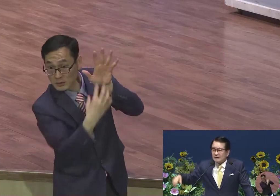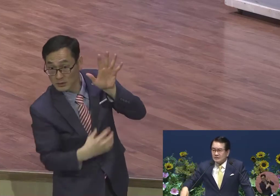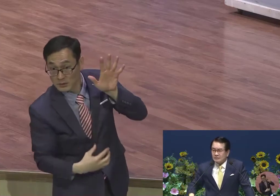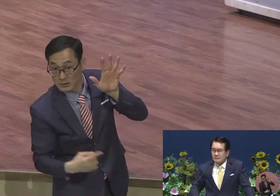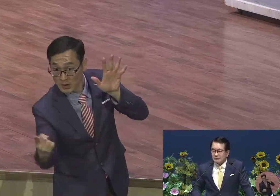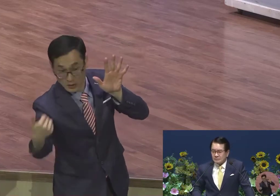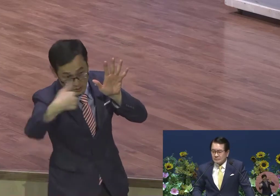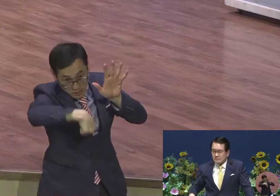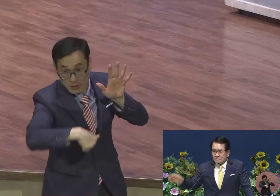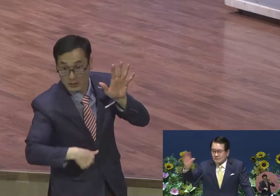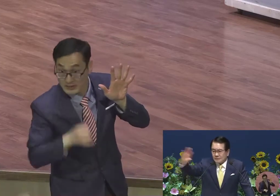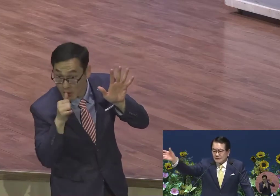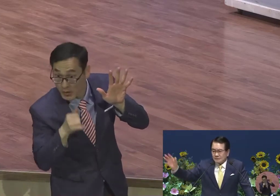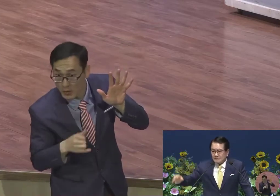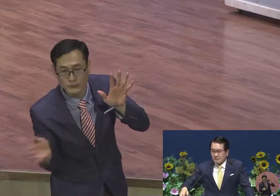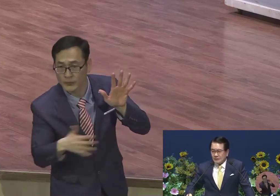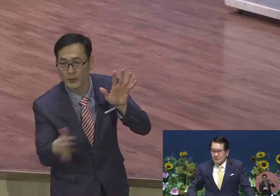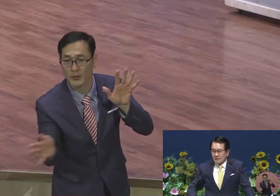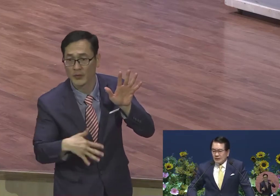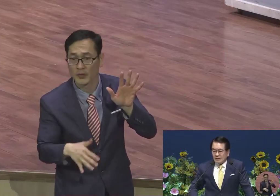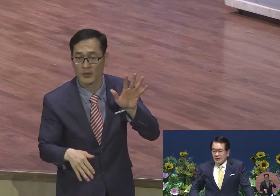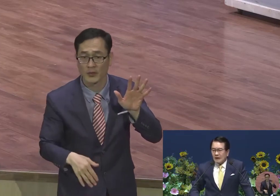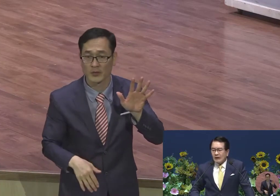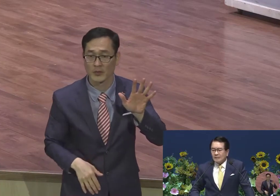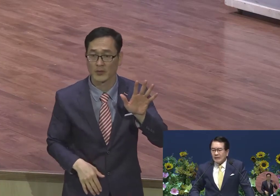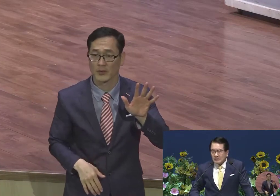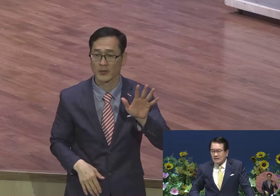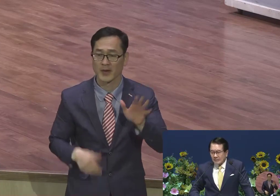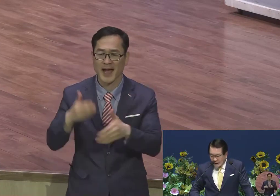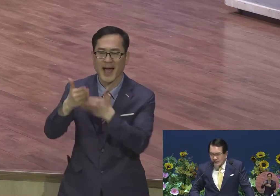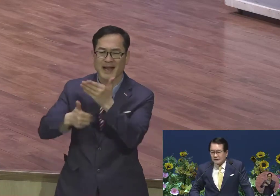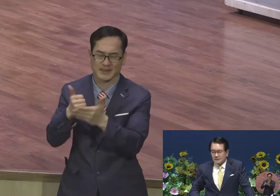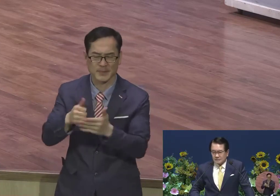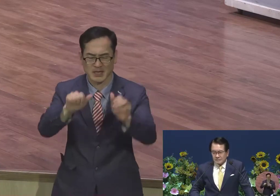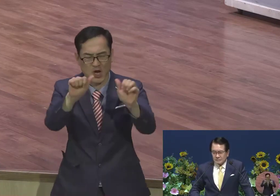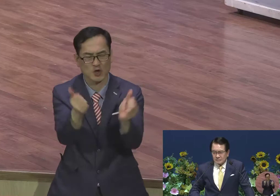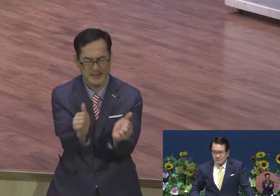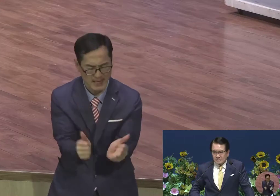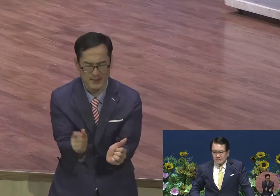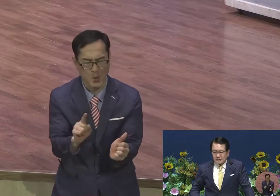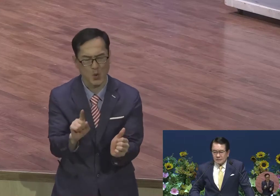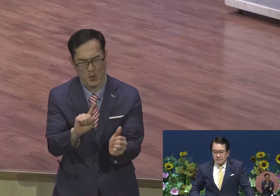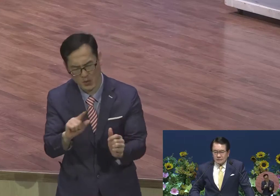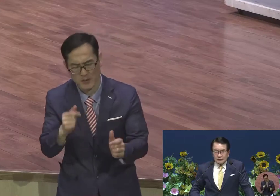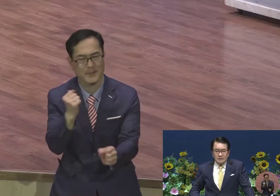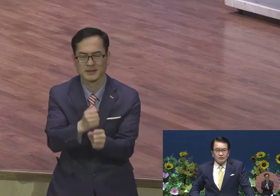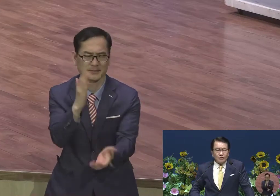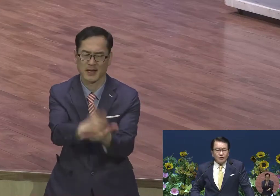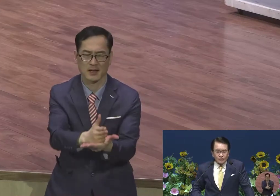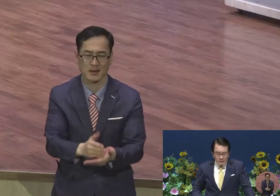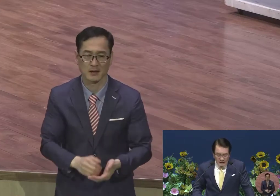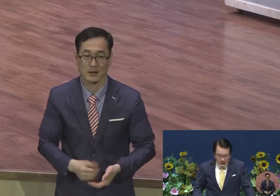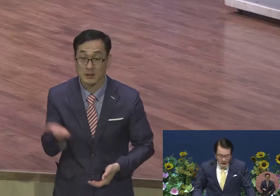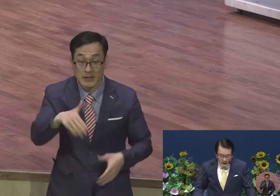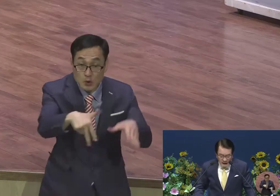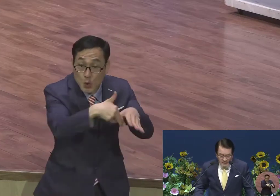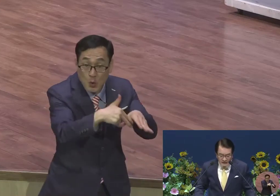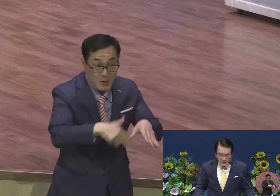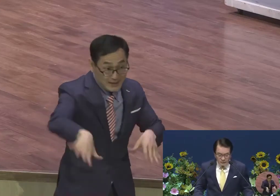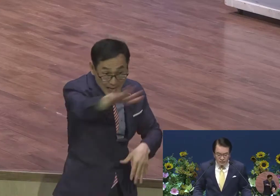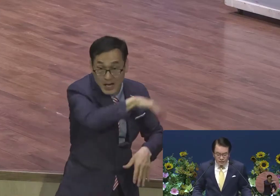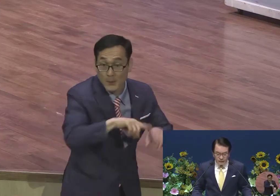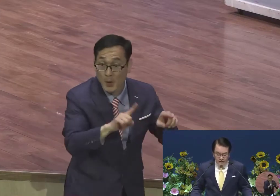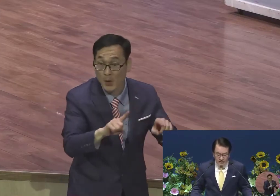마리아 형상 있어요 없어요 하나님 만들지 마라 그러세요 그런데 종교는 다